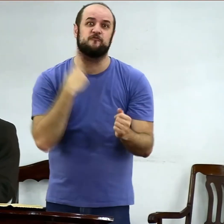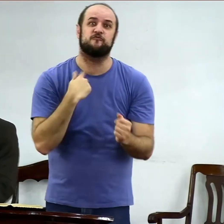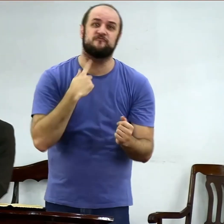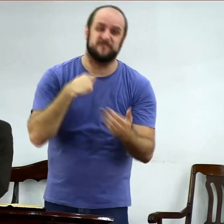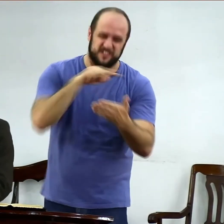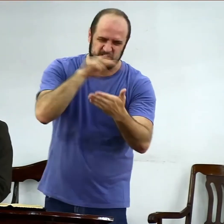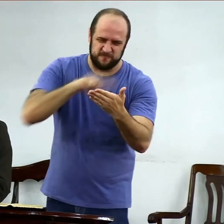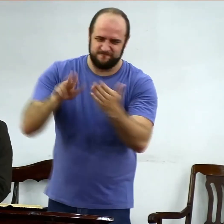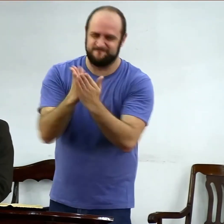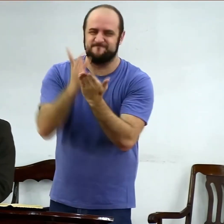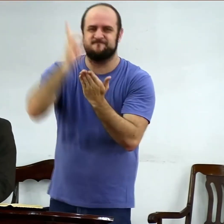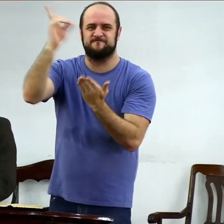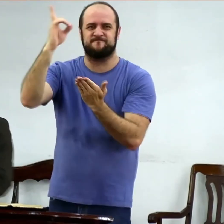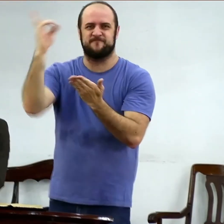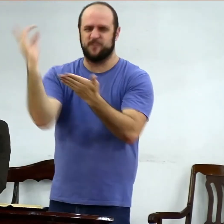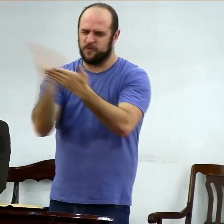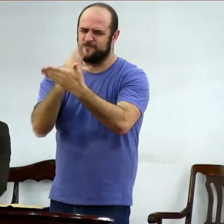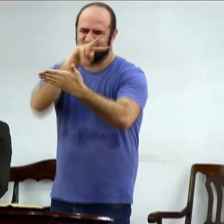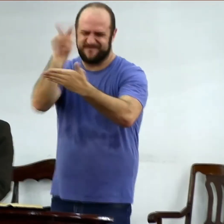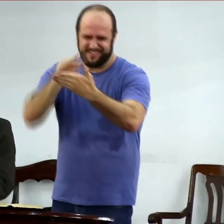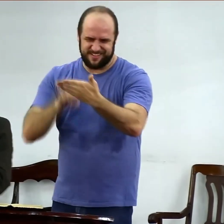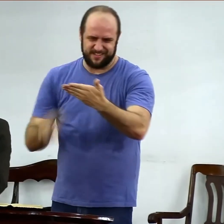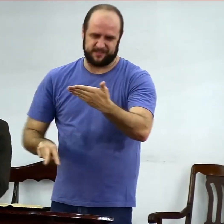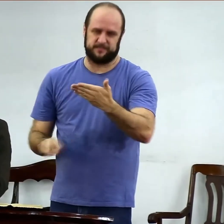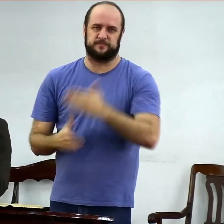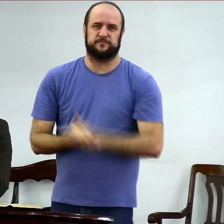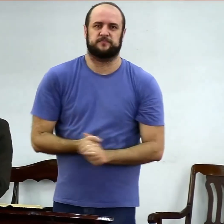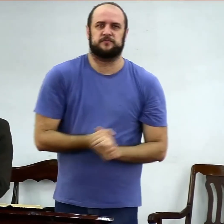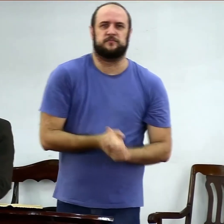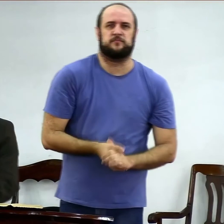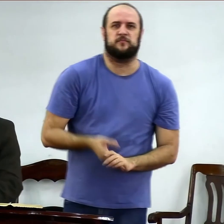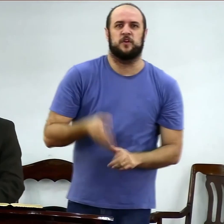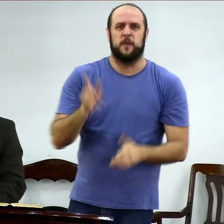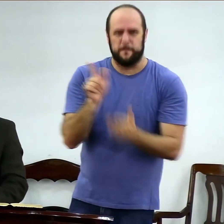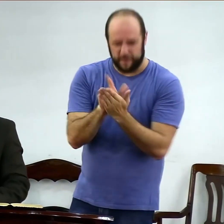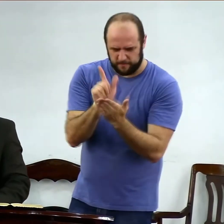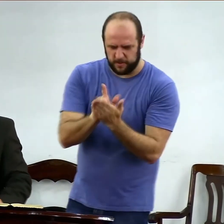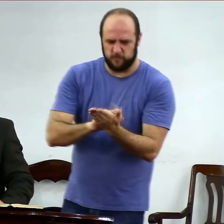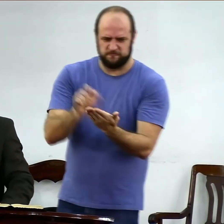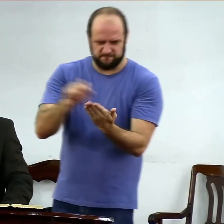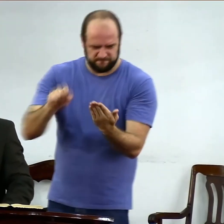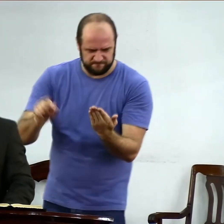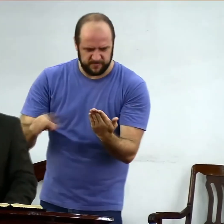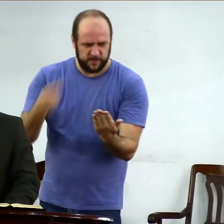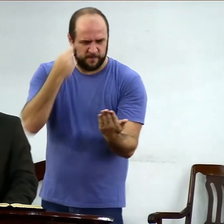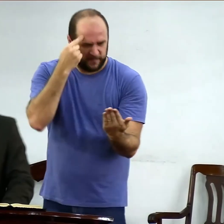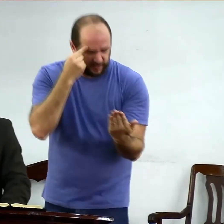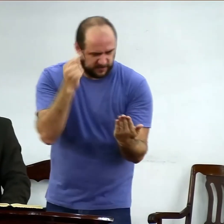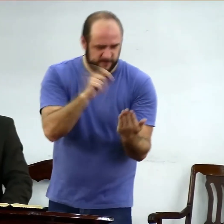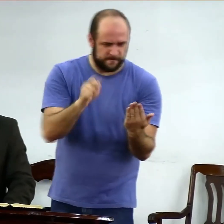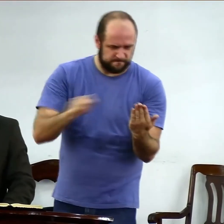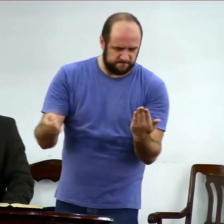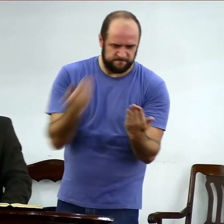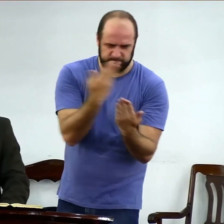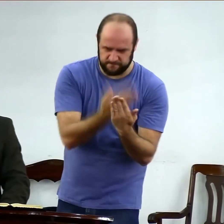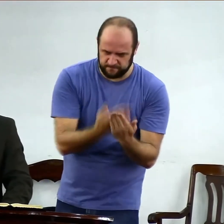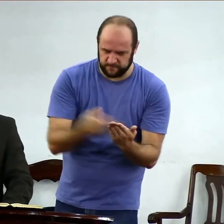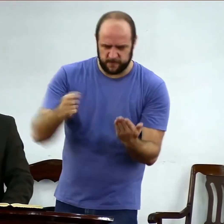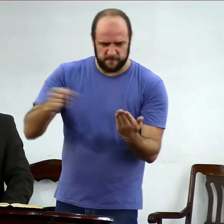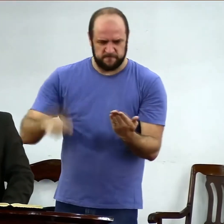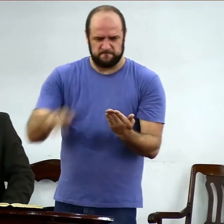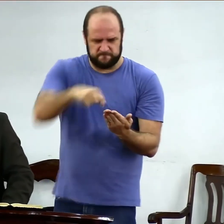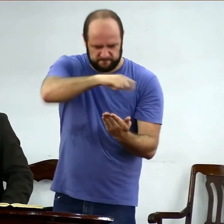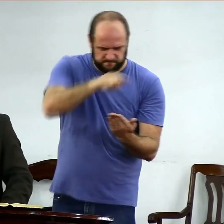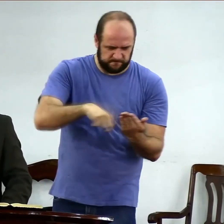para nós, abrir ali o seu computador, colocar no seu papel e começar a desenhar, escrever, pontuar,